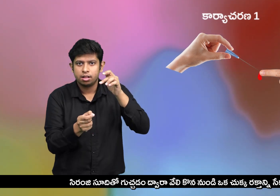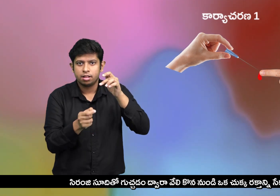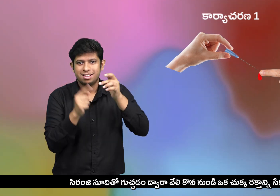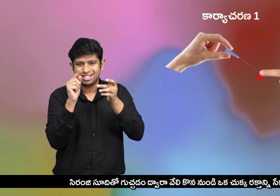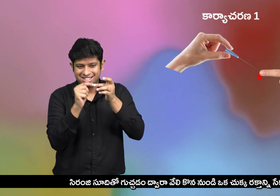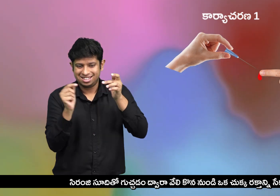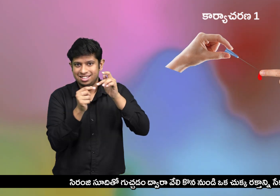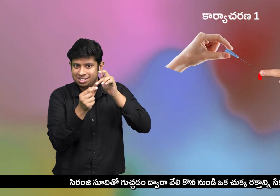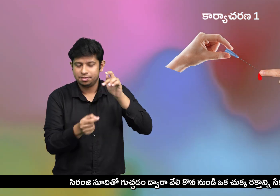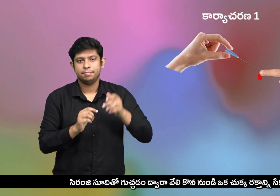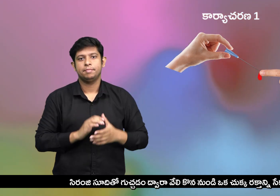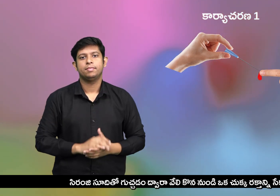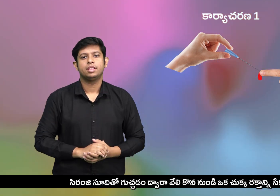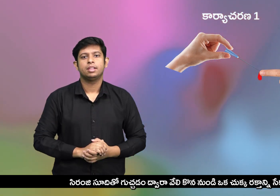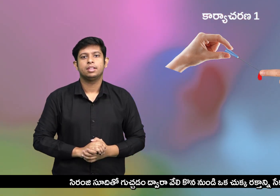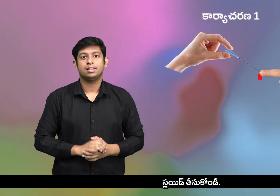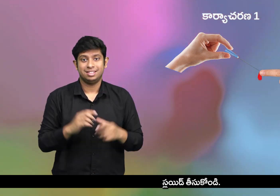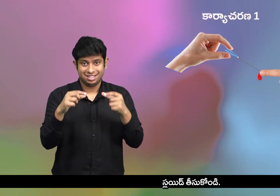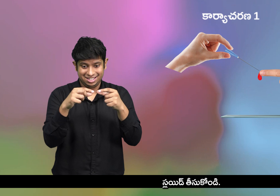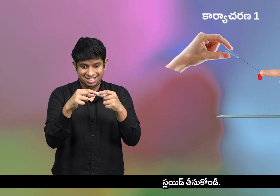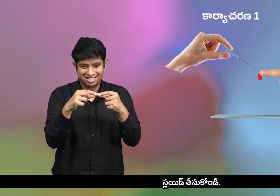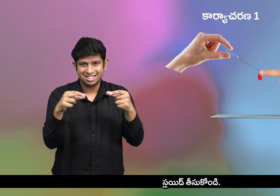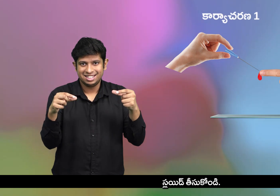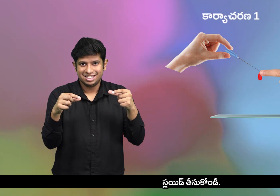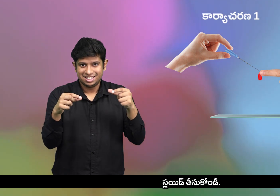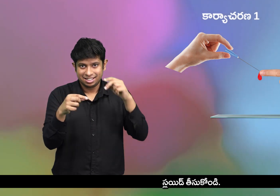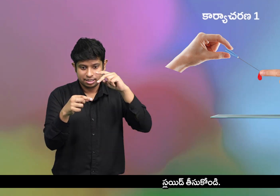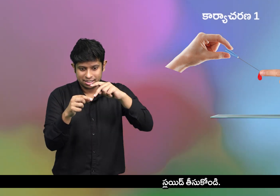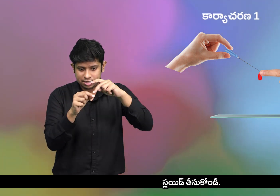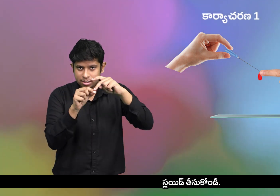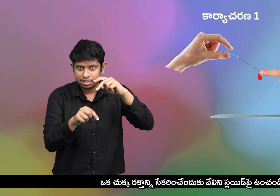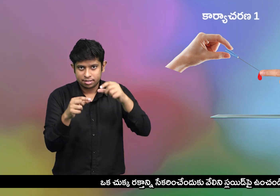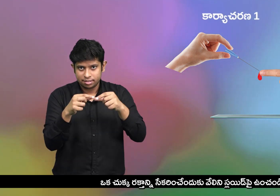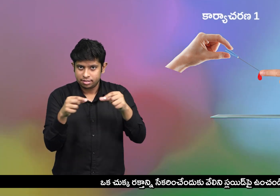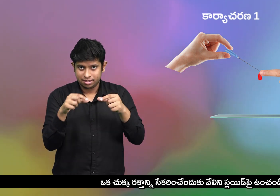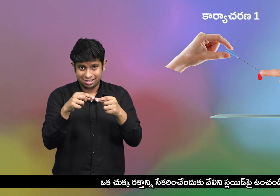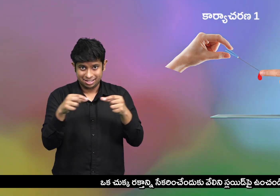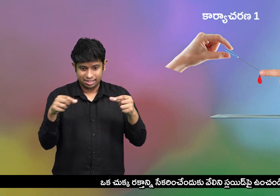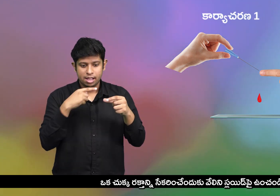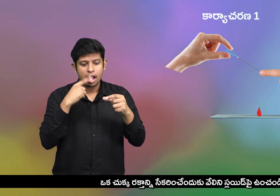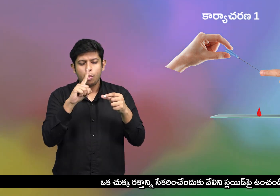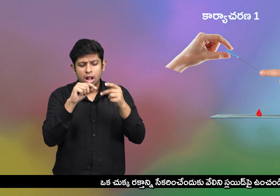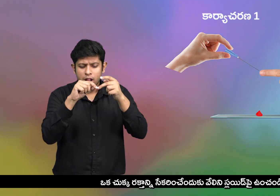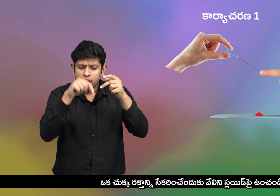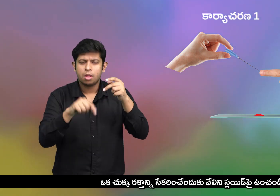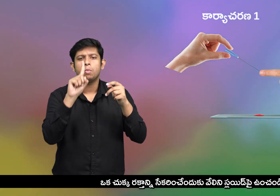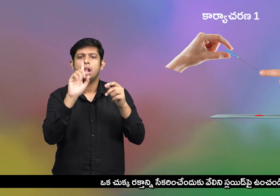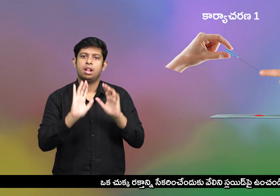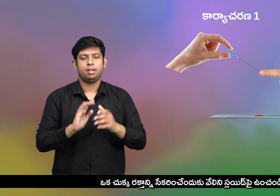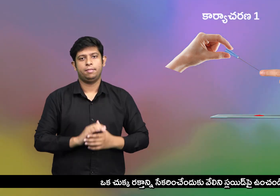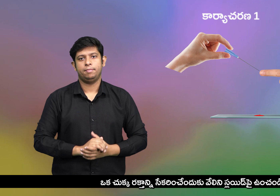చుక్క రక్తాన్ని సేకరించండి. స్లైడ్ తీసుకోండి. ఒక చుక్క రక్తాన్ని